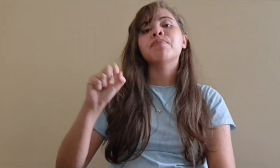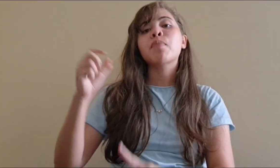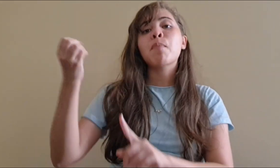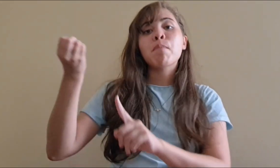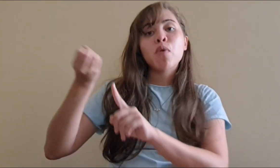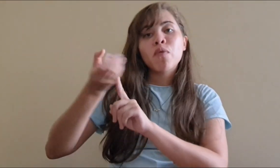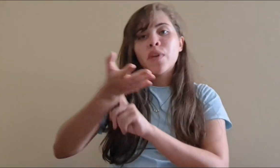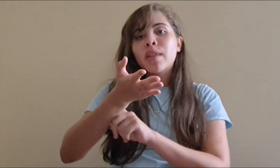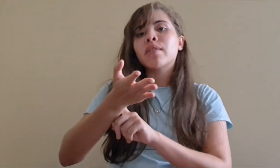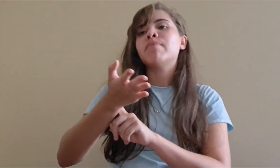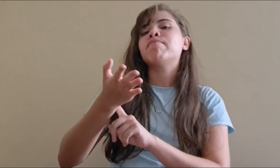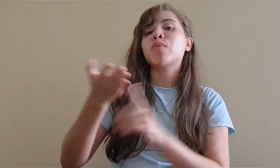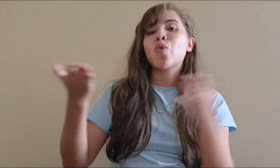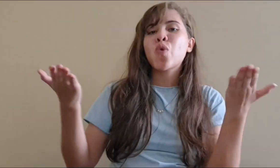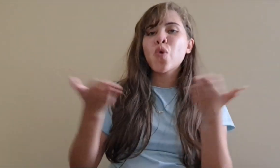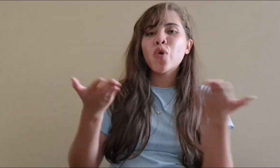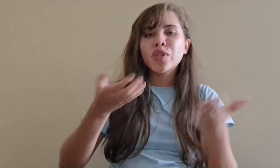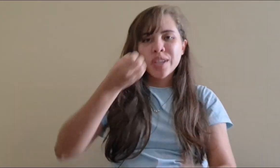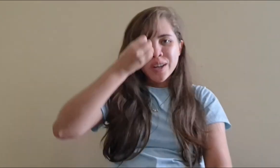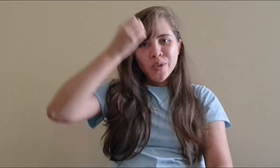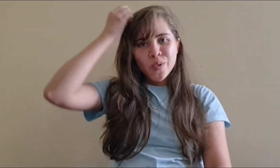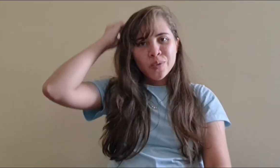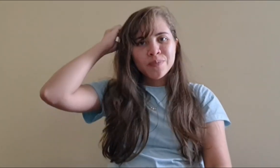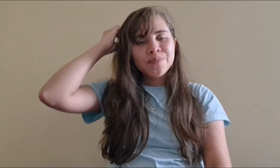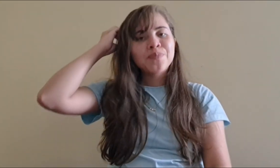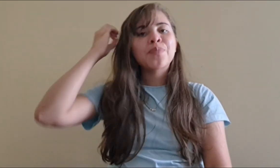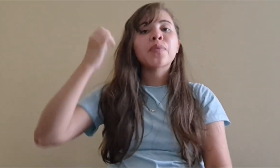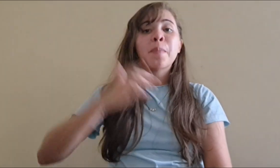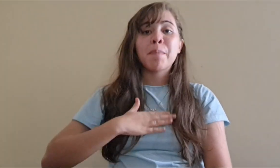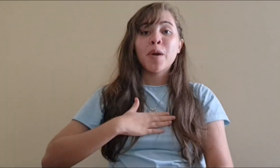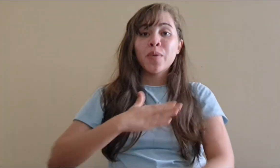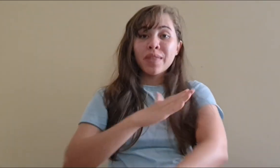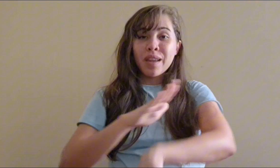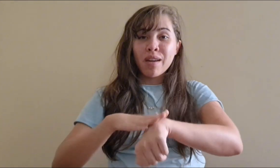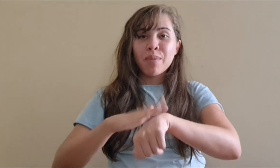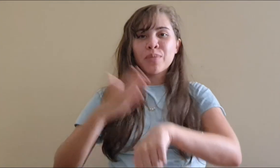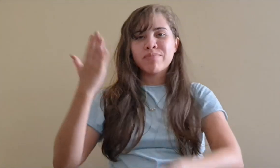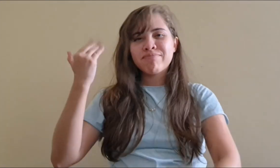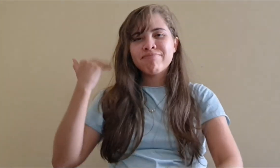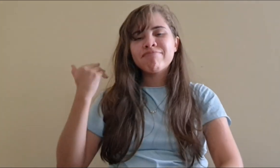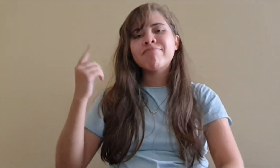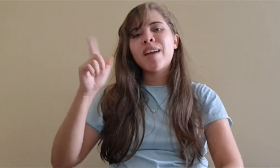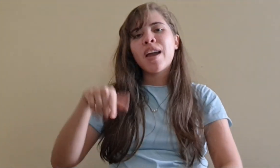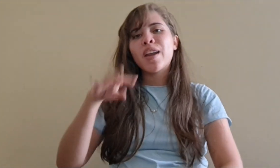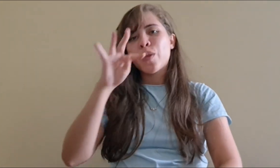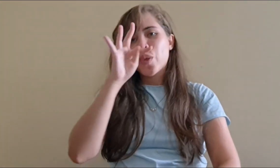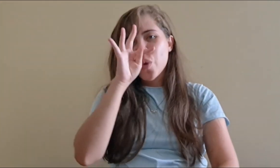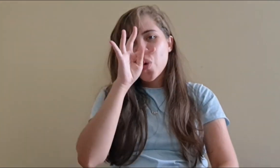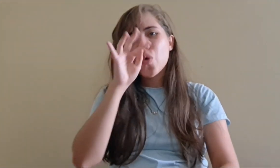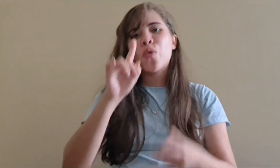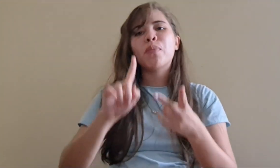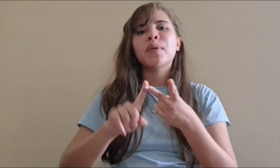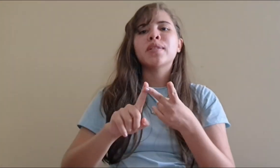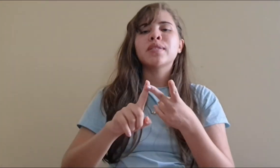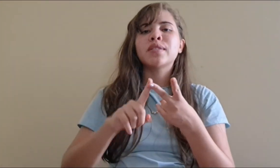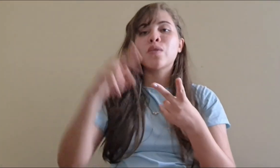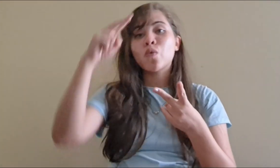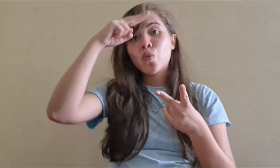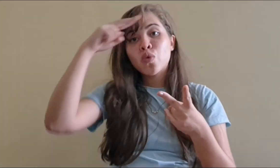e é revelado a nós. Hoje o profeta Oaks, no meu tempo, quando